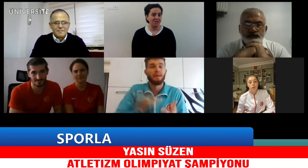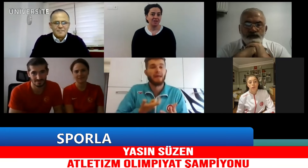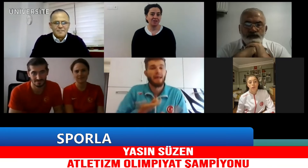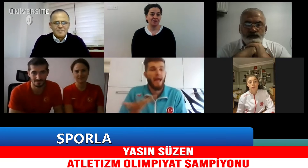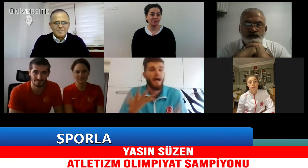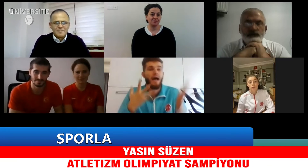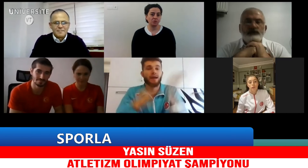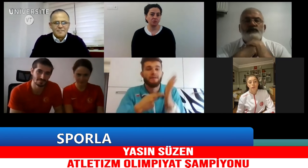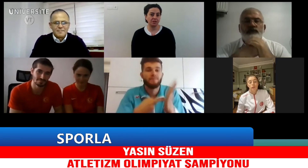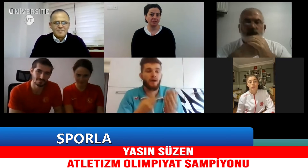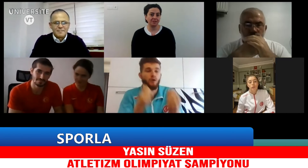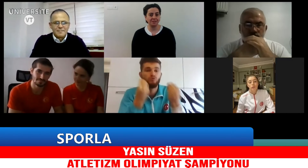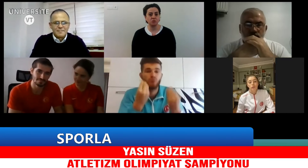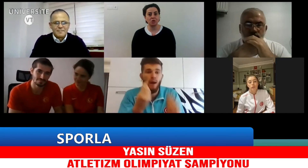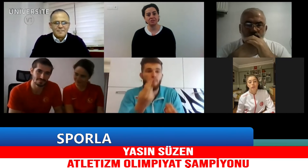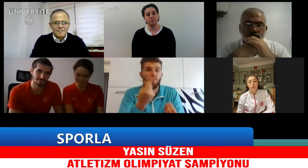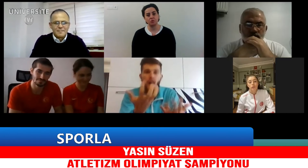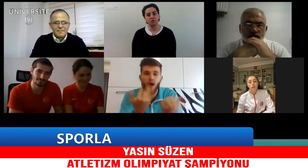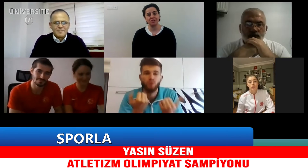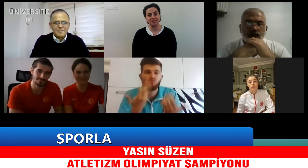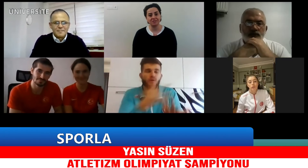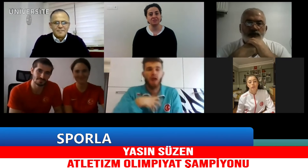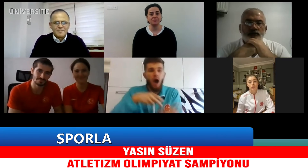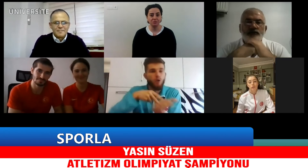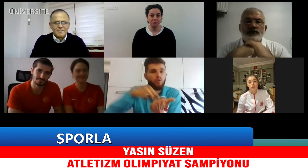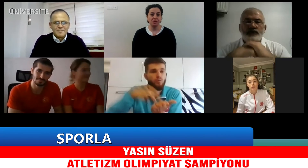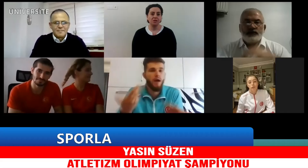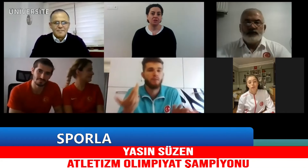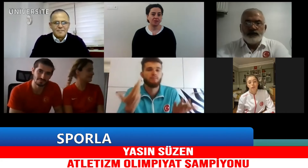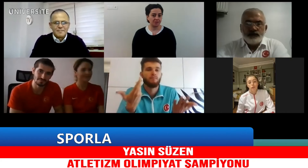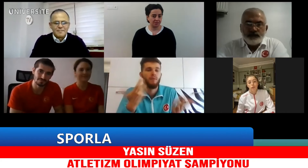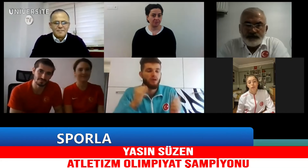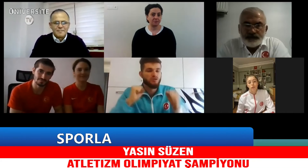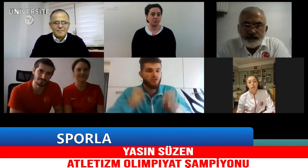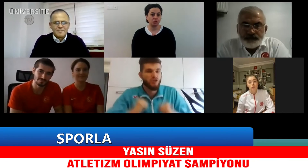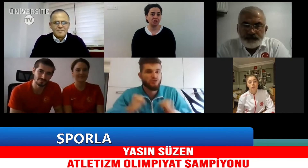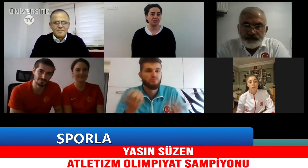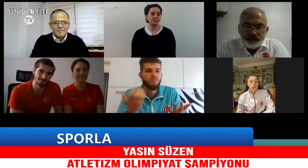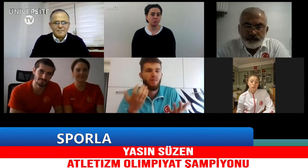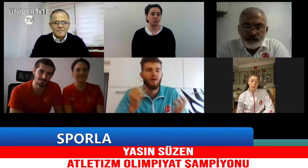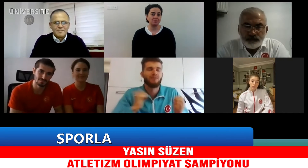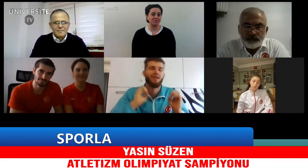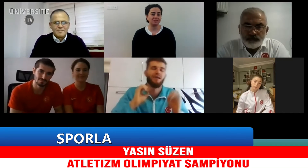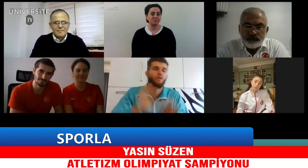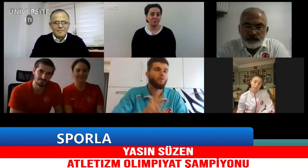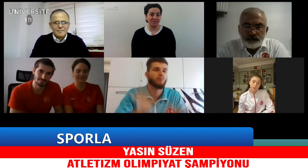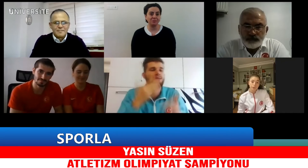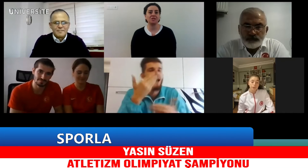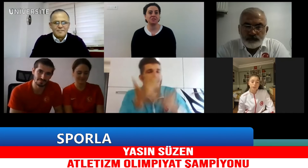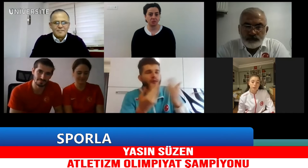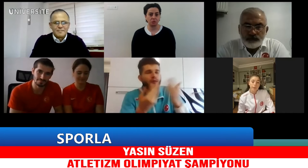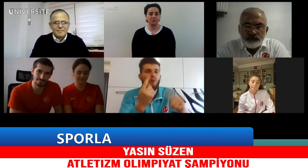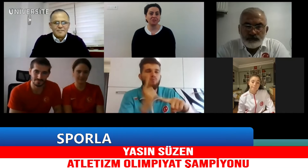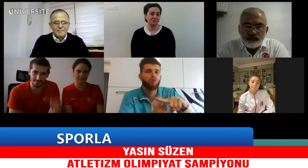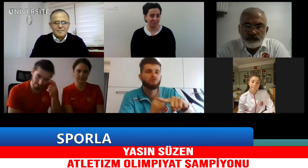isterim. O yüzden de kendinizi duyan sporcularla kıyaslamayıp küçük yaşta spor yapmasanız bile belli